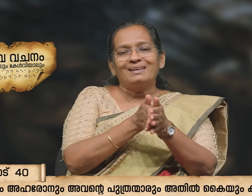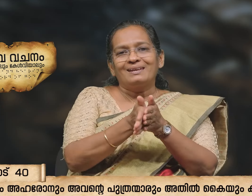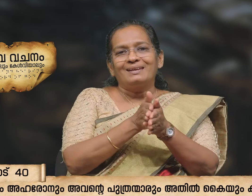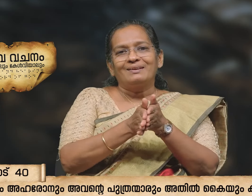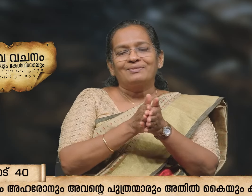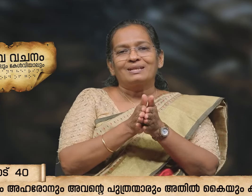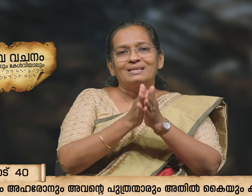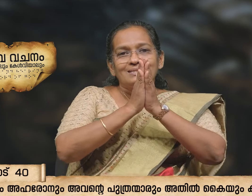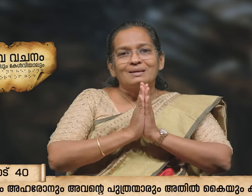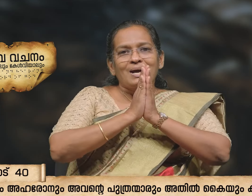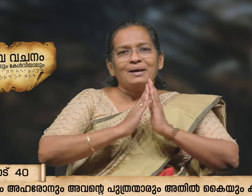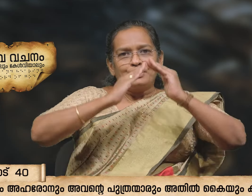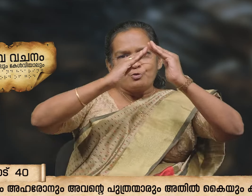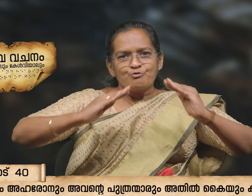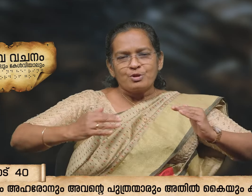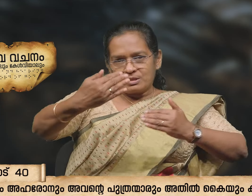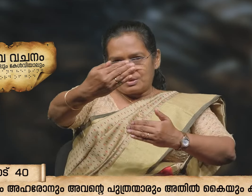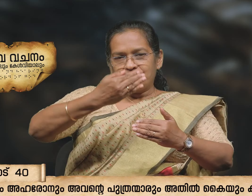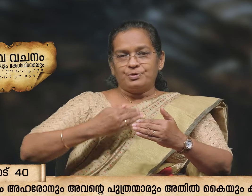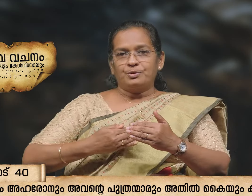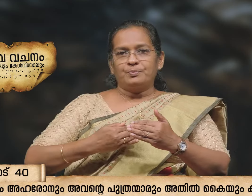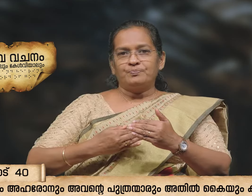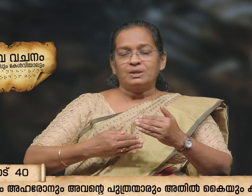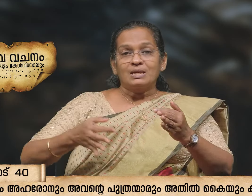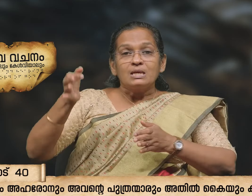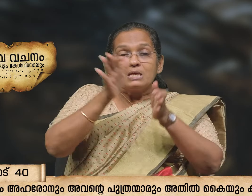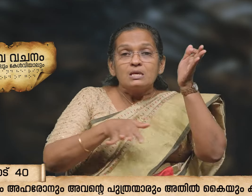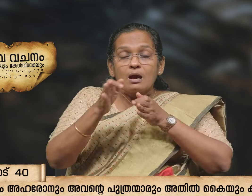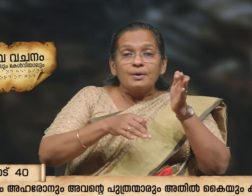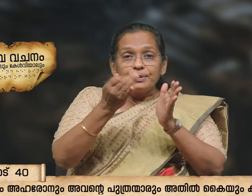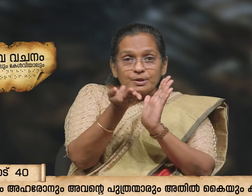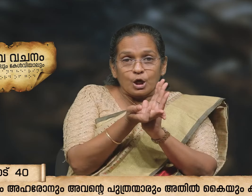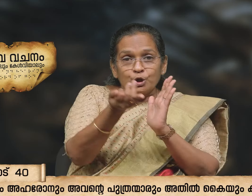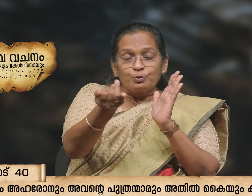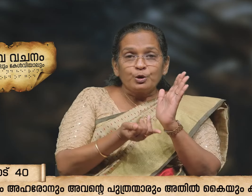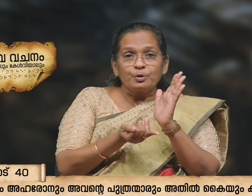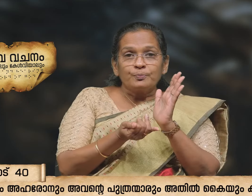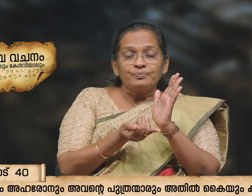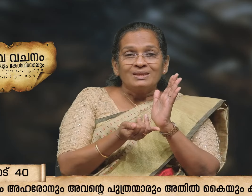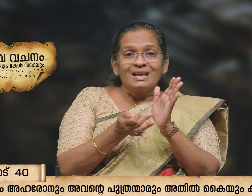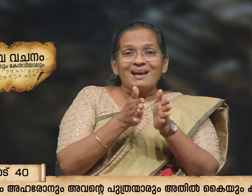സമാഗമന കൂടാരത്തിൽ കടക്കുമ്പോഴും യാഗപീഠത്തിങ്കൽ ചെല്ലുമ്പോഴും കൈകാലുകൾ